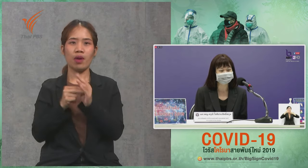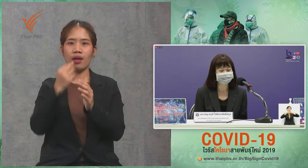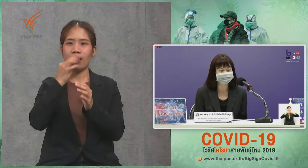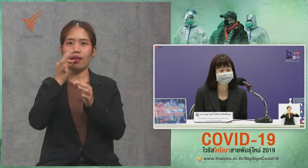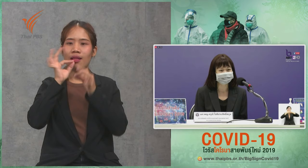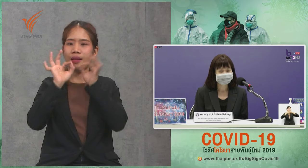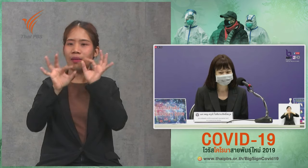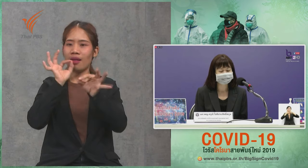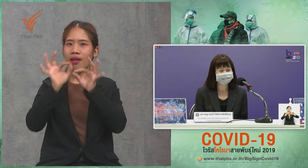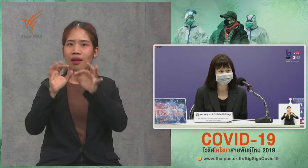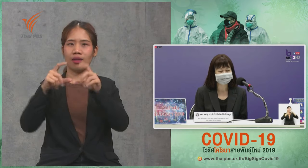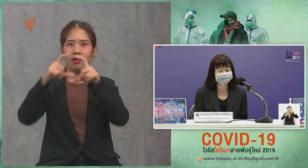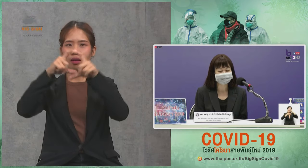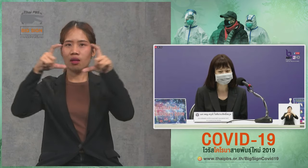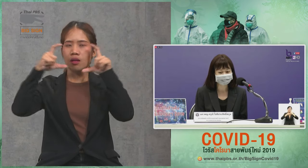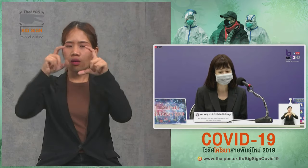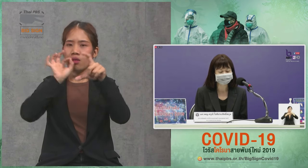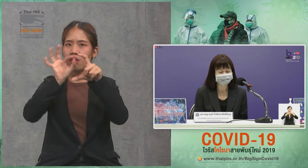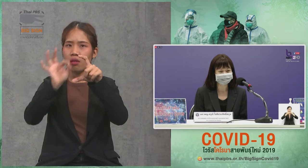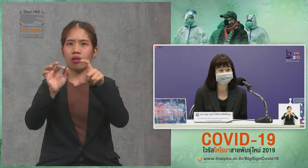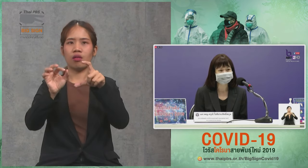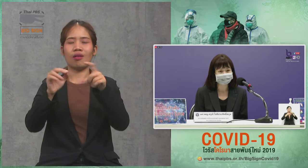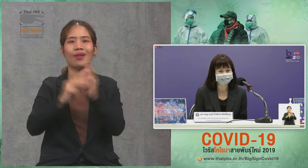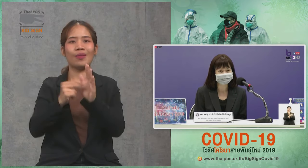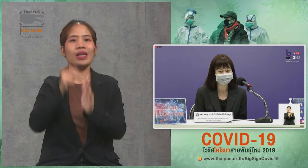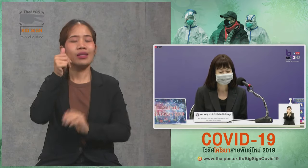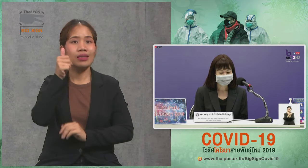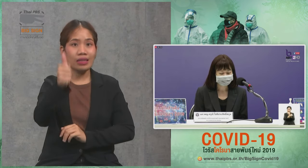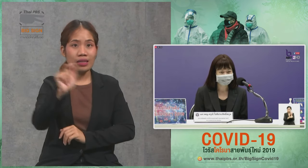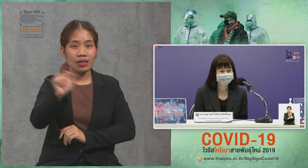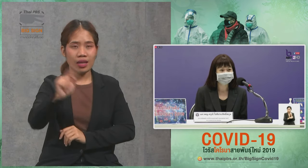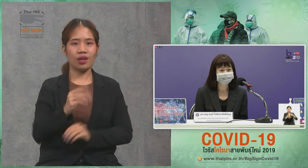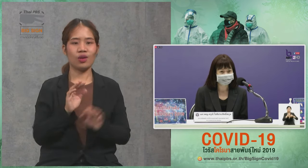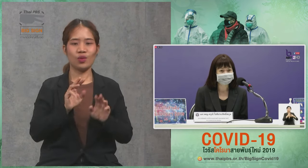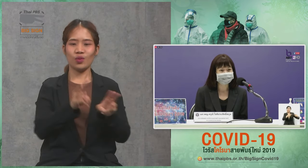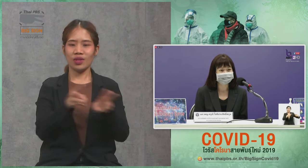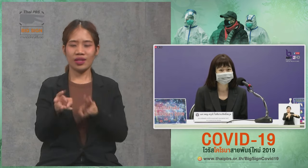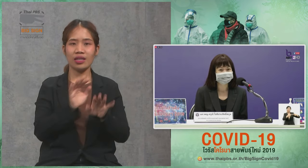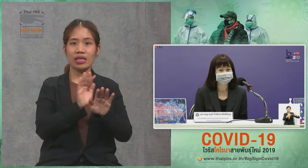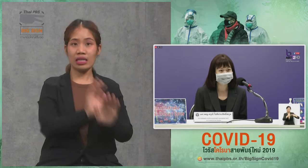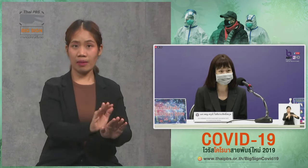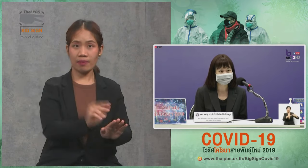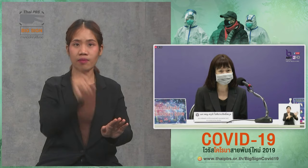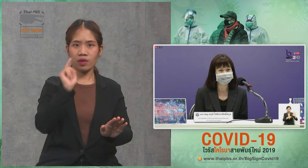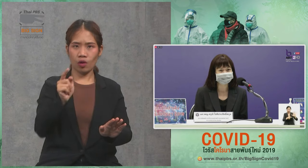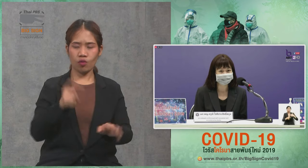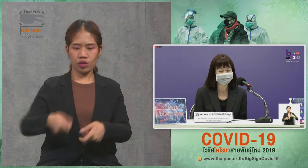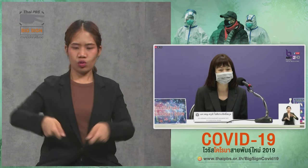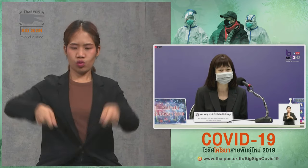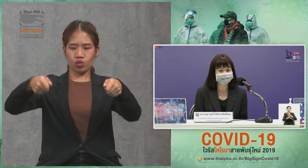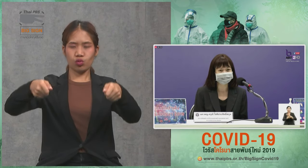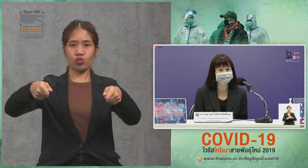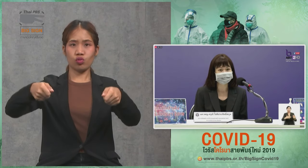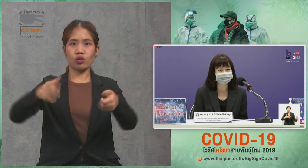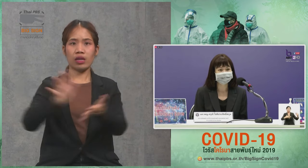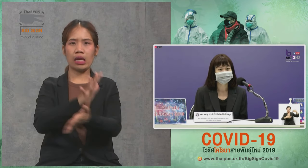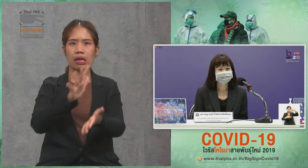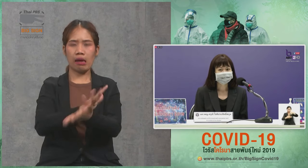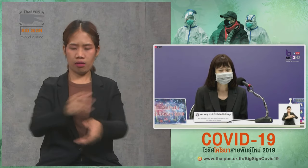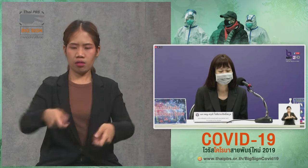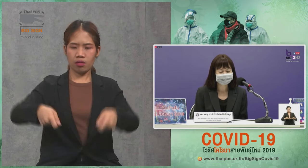มันมีความชื้นสิ่งที่เราจะทำก็คือเราควรจะเก็บหน้ากากเนี่ยในถุงกระดาษนะคะเพื่อให้มันมีการระบายความชื้